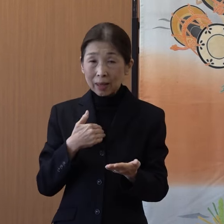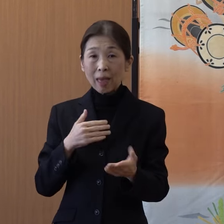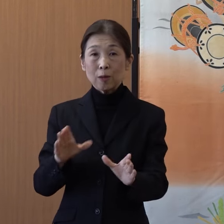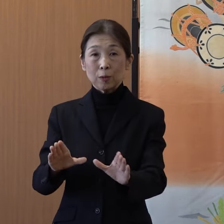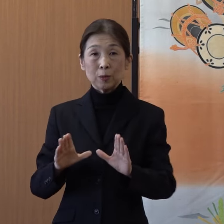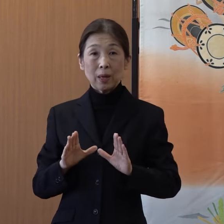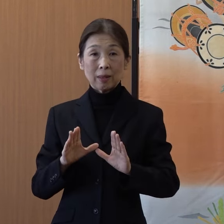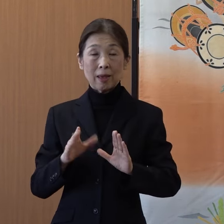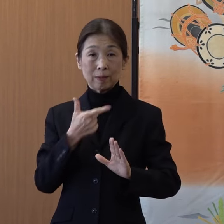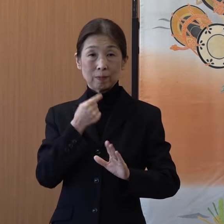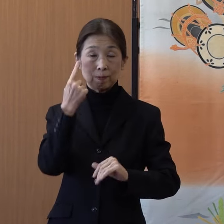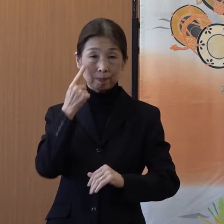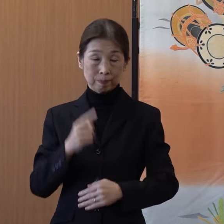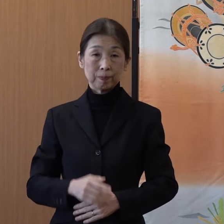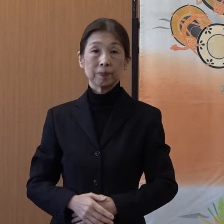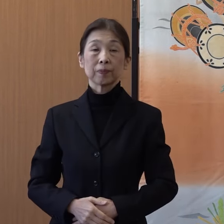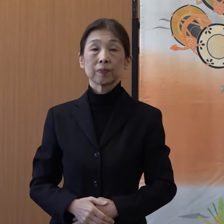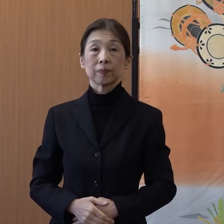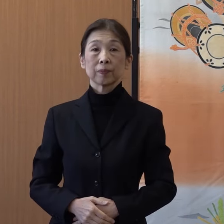という思いでおります。